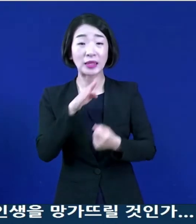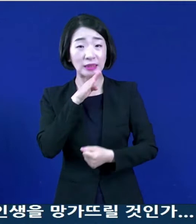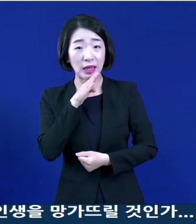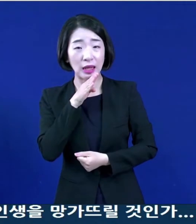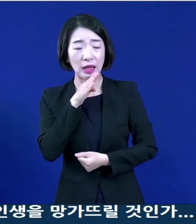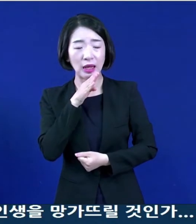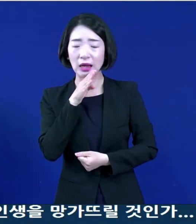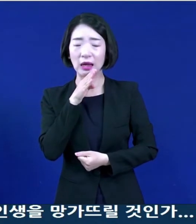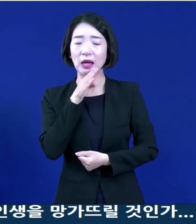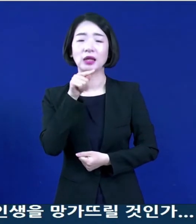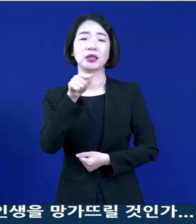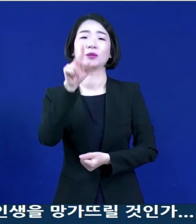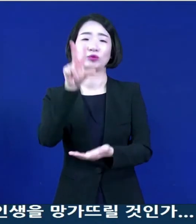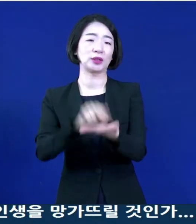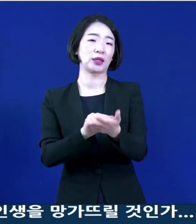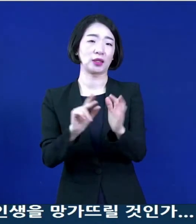예수님은